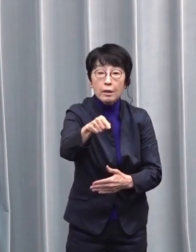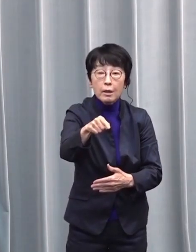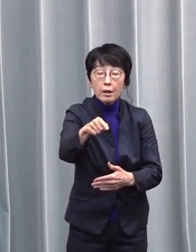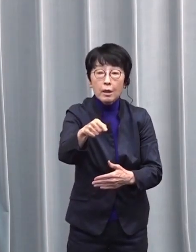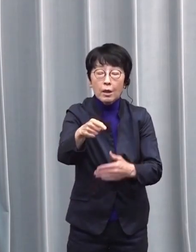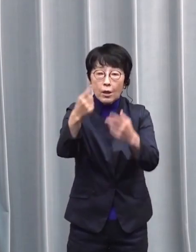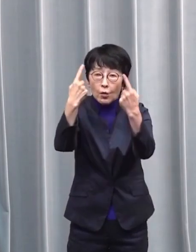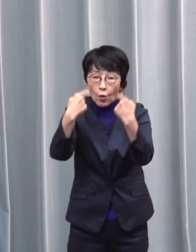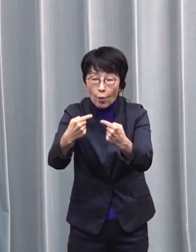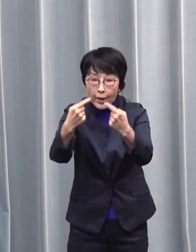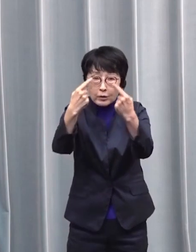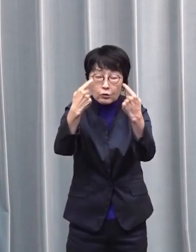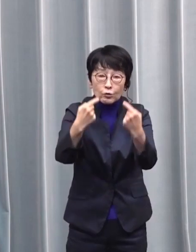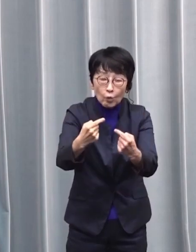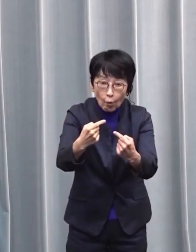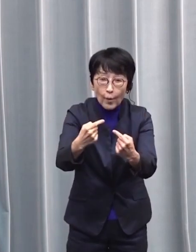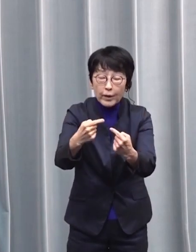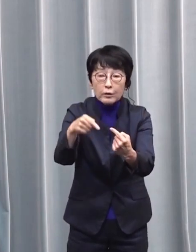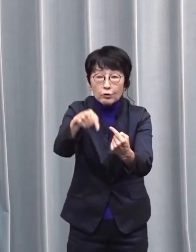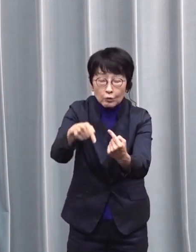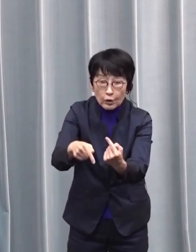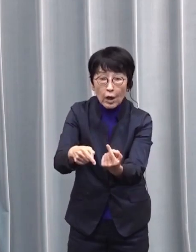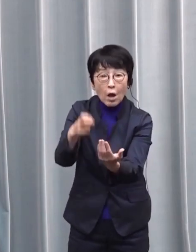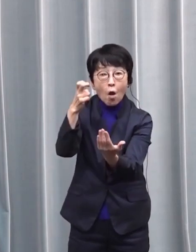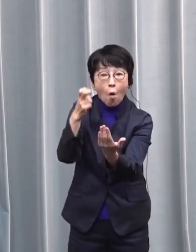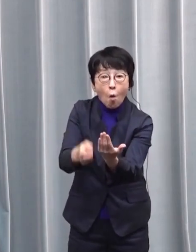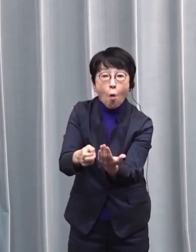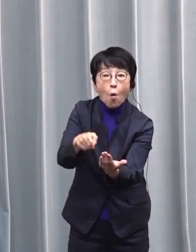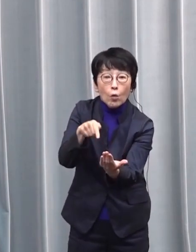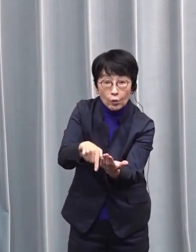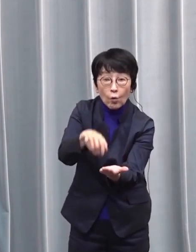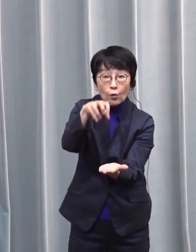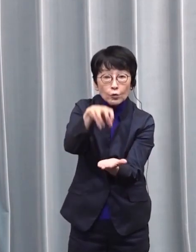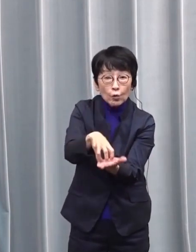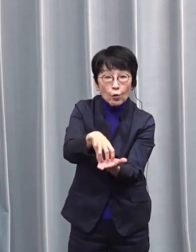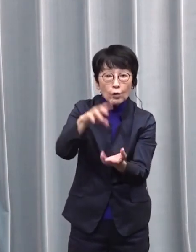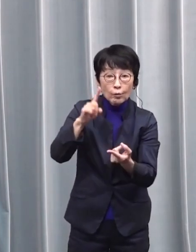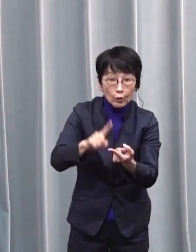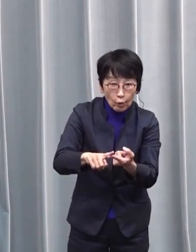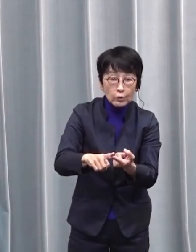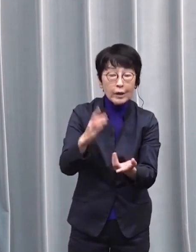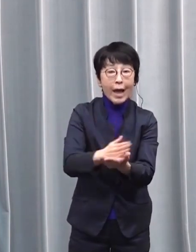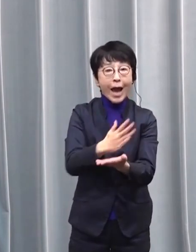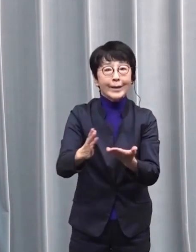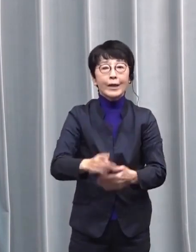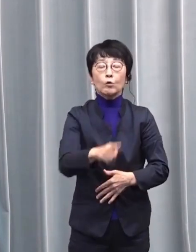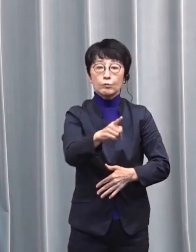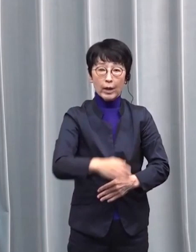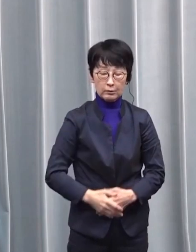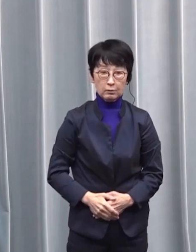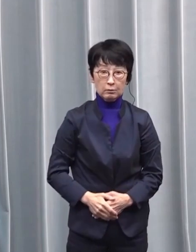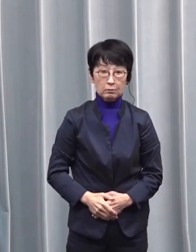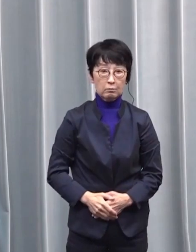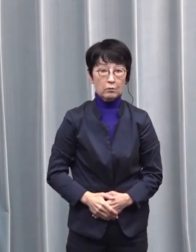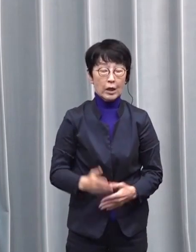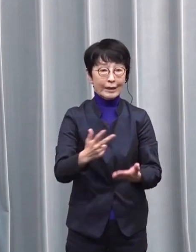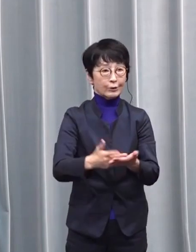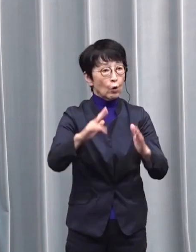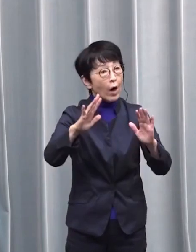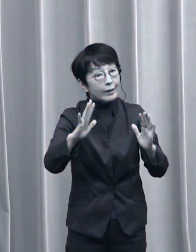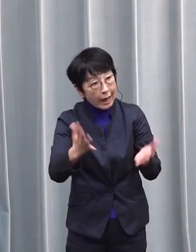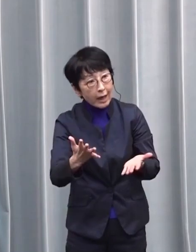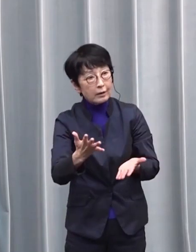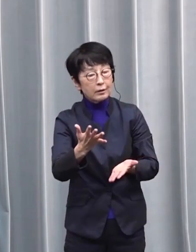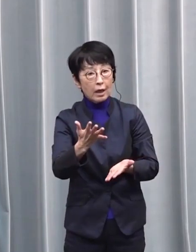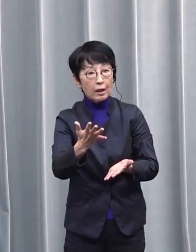事実に即して、法と証拠に基づき判断するものと承知をしております。 資料がなかったについて答えてません。資料が